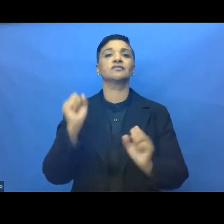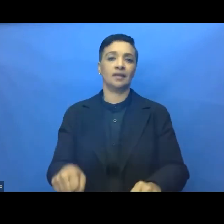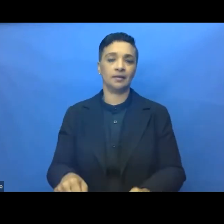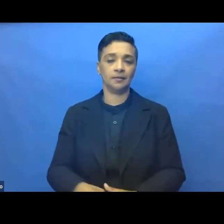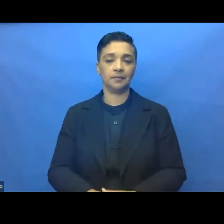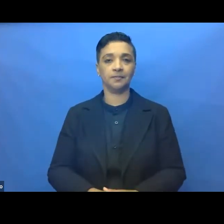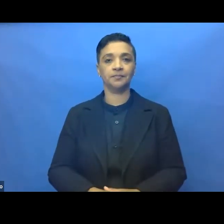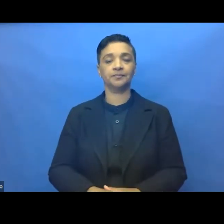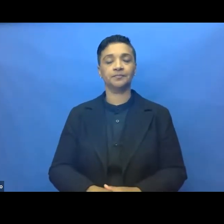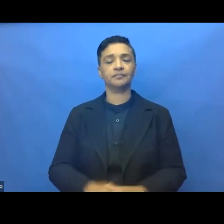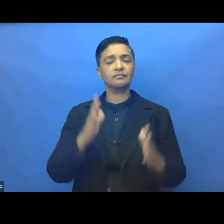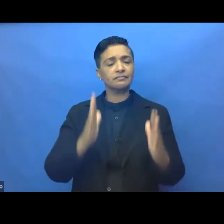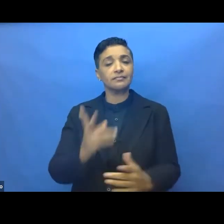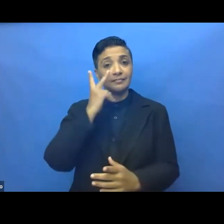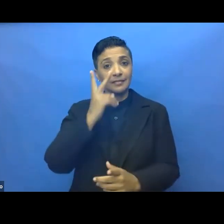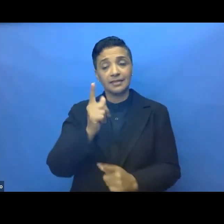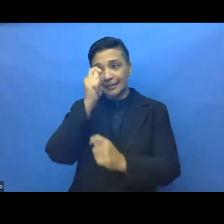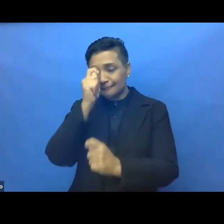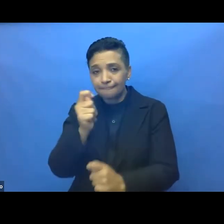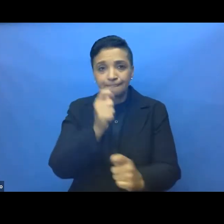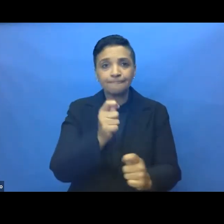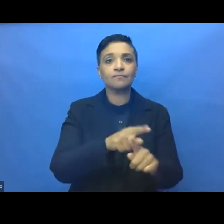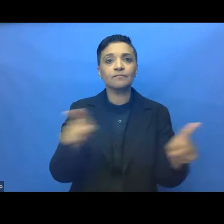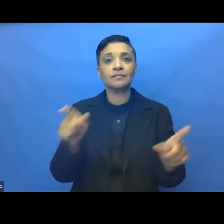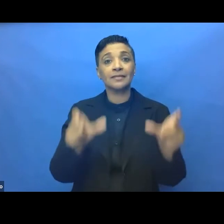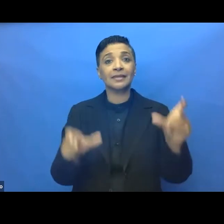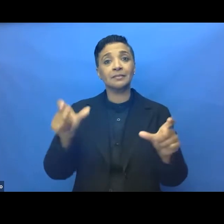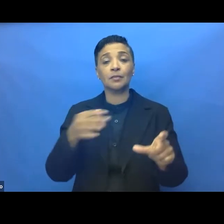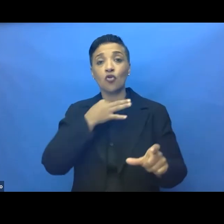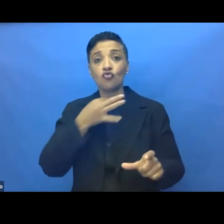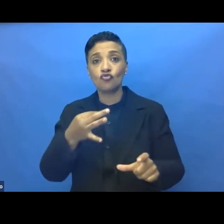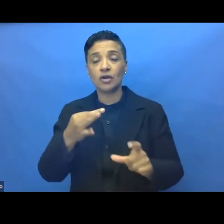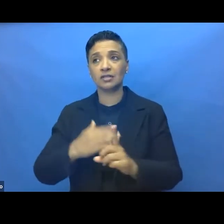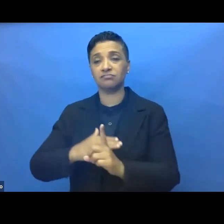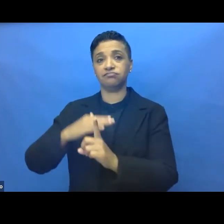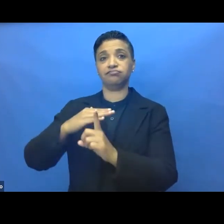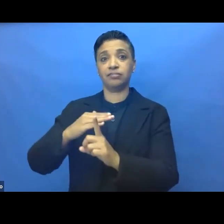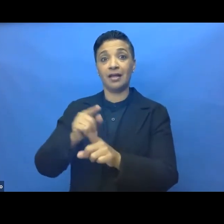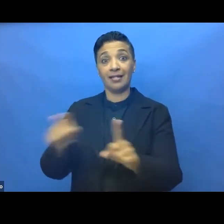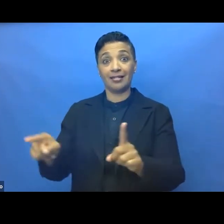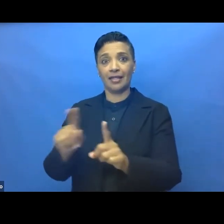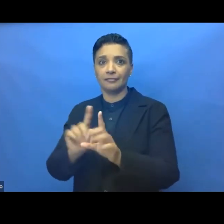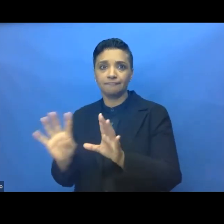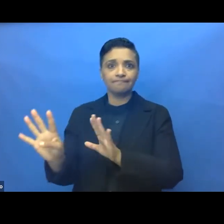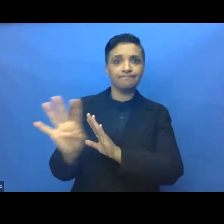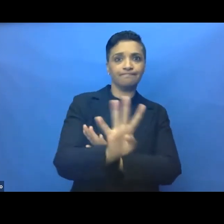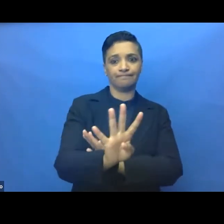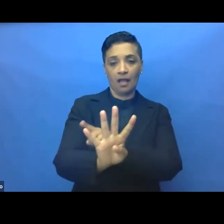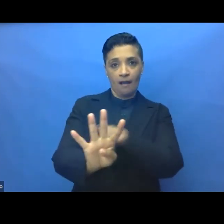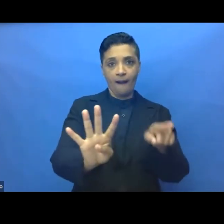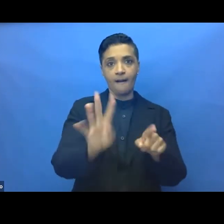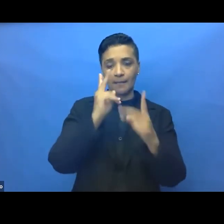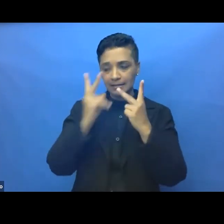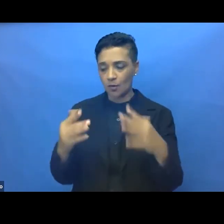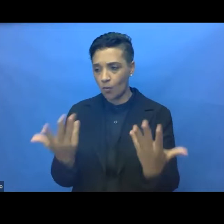catastrophes sans la participation inclusive et égale des personnes handicapées, en particulier les femmes et les filles. Nous devons reconnaître